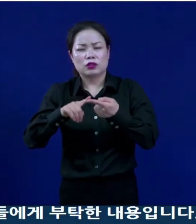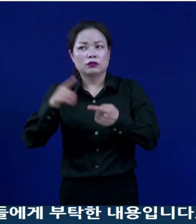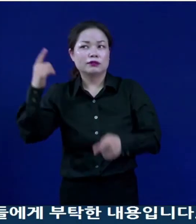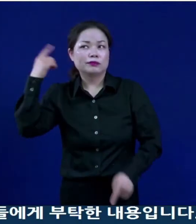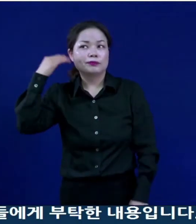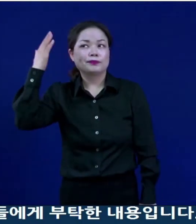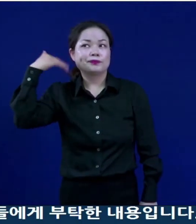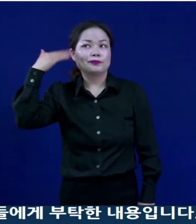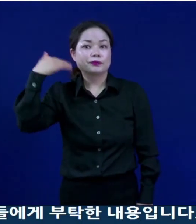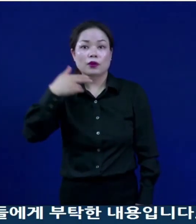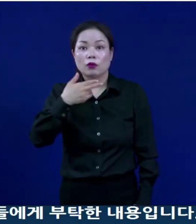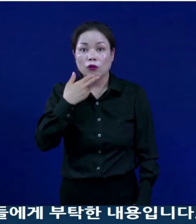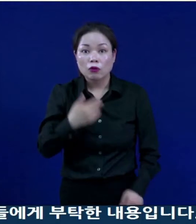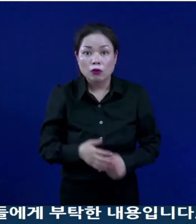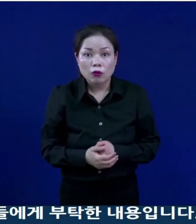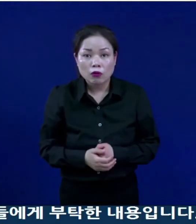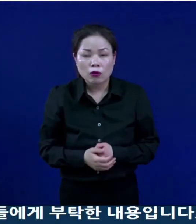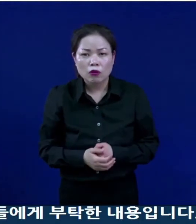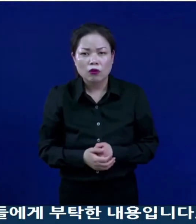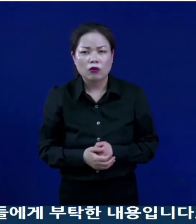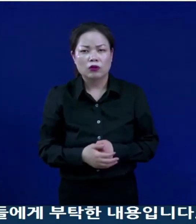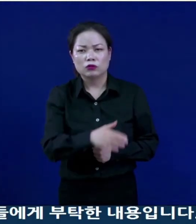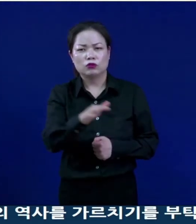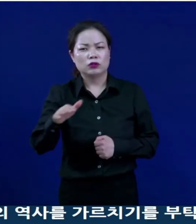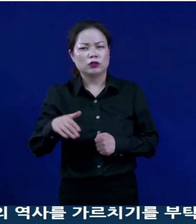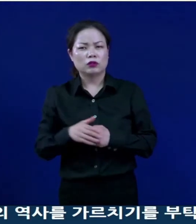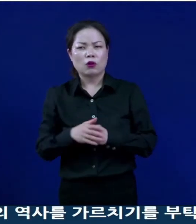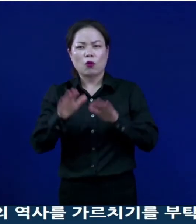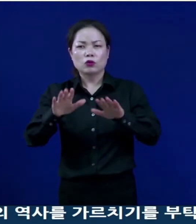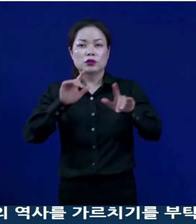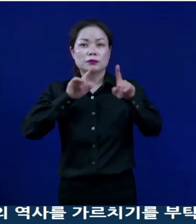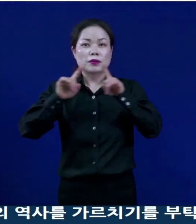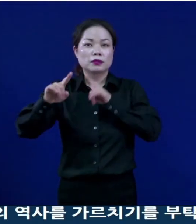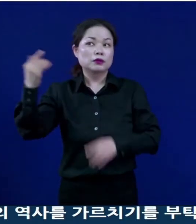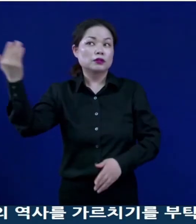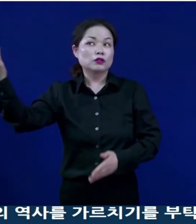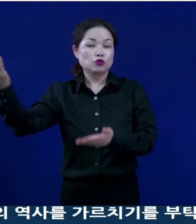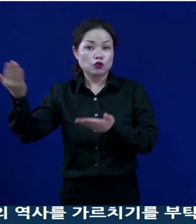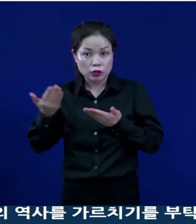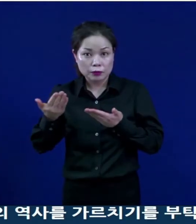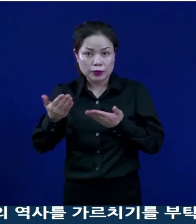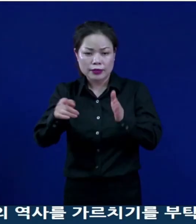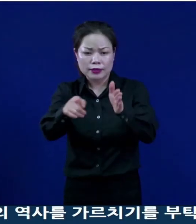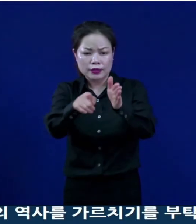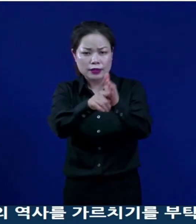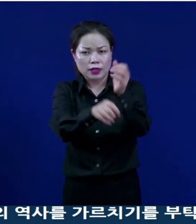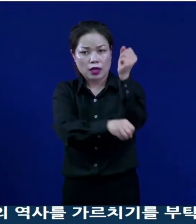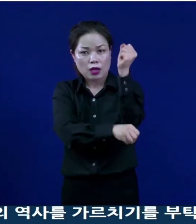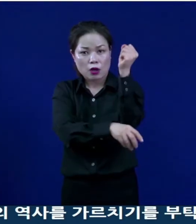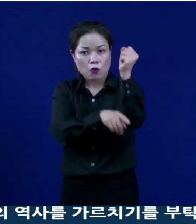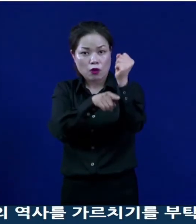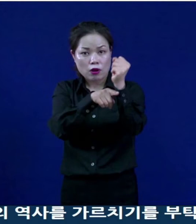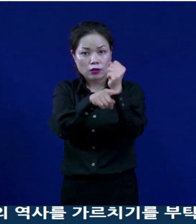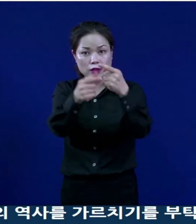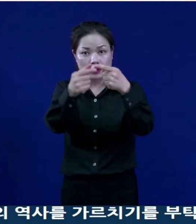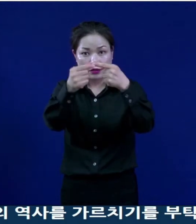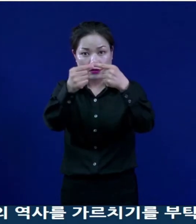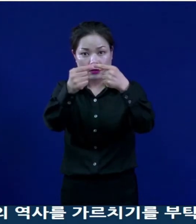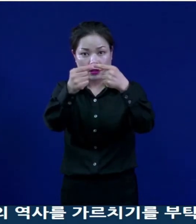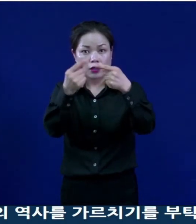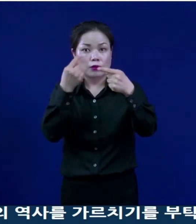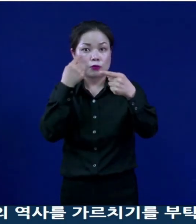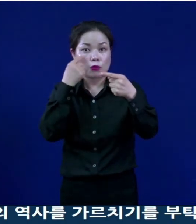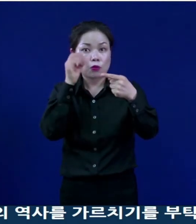듣지 못했다는 것입니다. 여기서 우리는 오늘 말씀이 들려주는 신앙 원리의 첫 번째를 발견하게